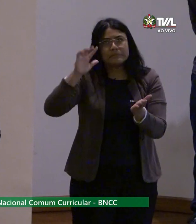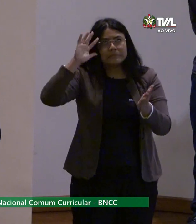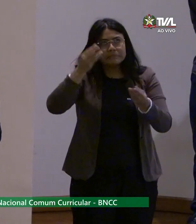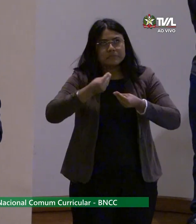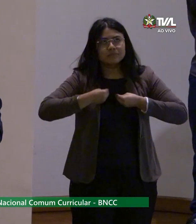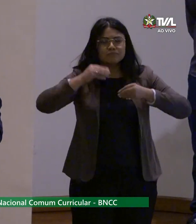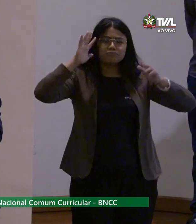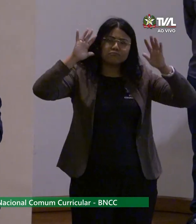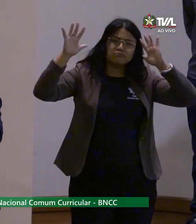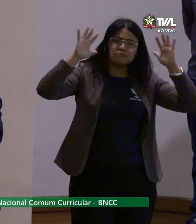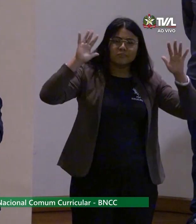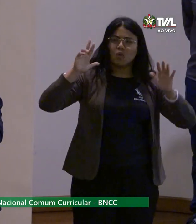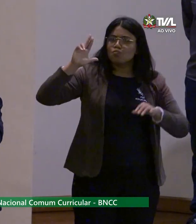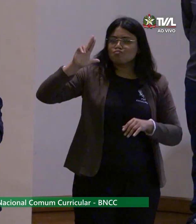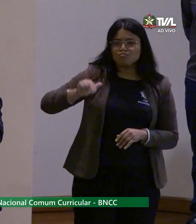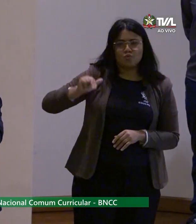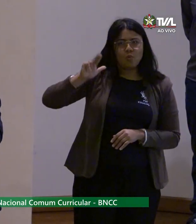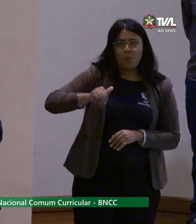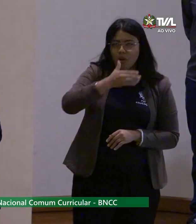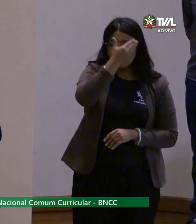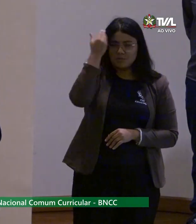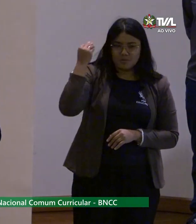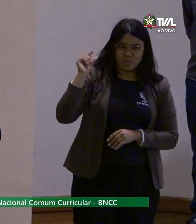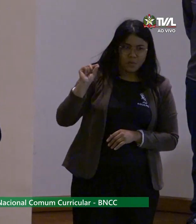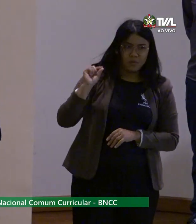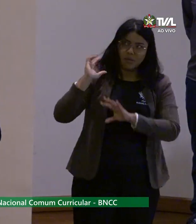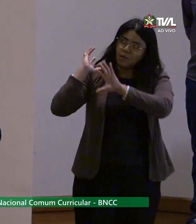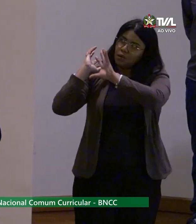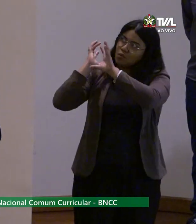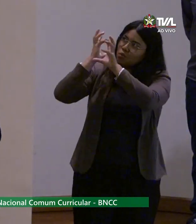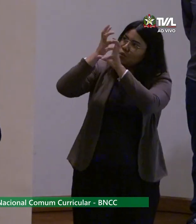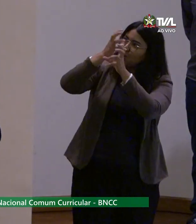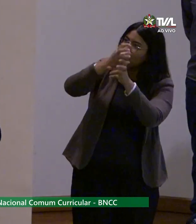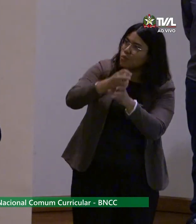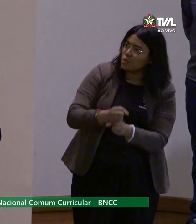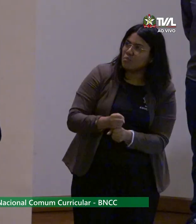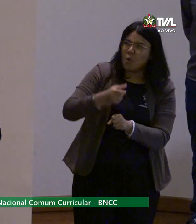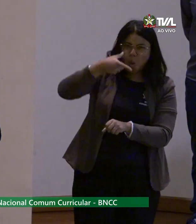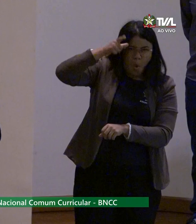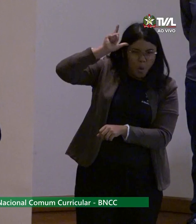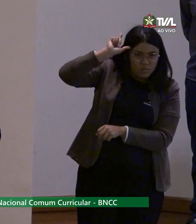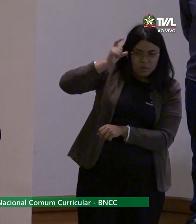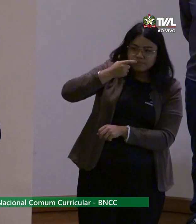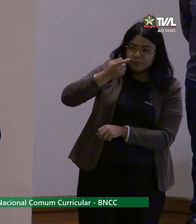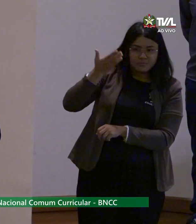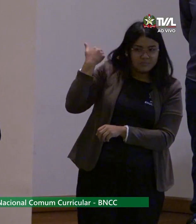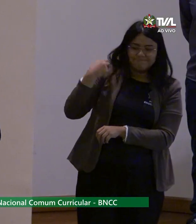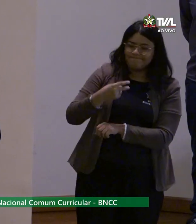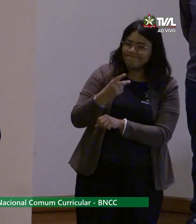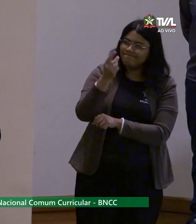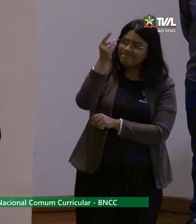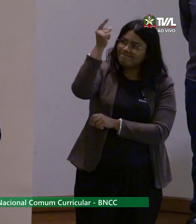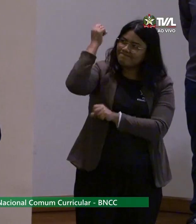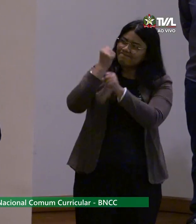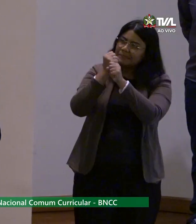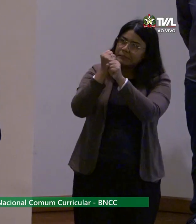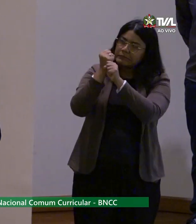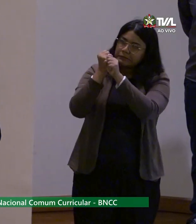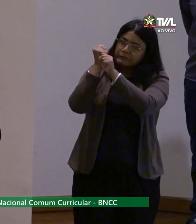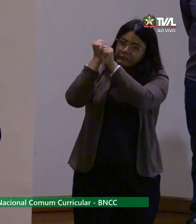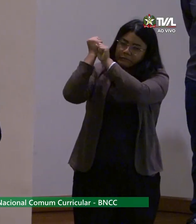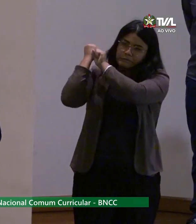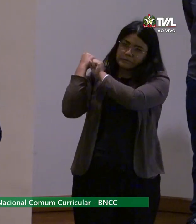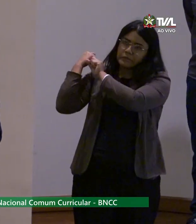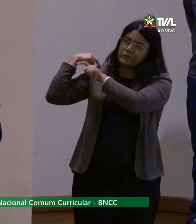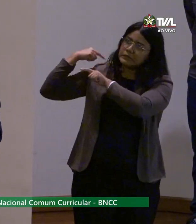reflexão Mas jamais podemos esquecer a nossa história que não começou ontem começou há muito tempo com